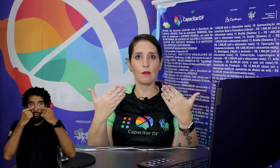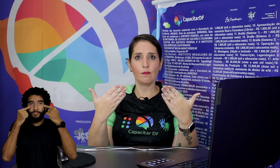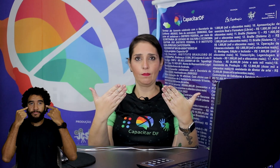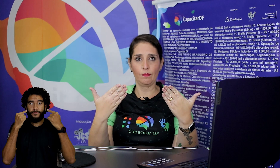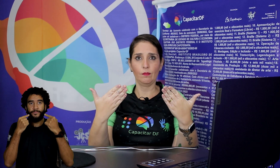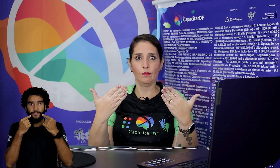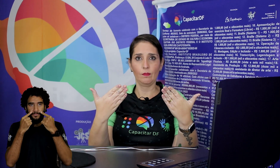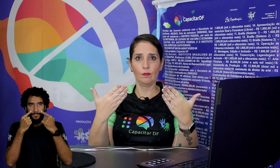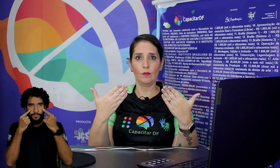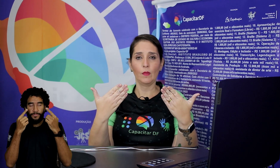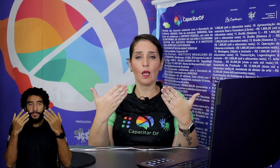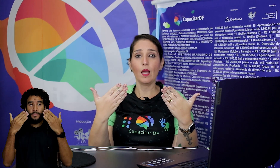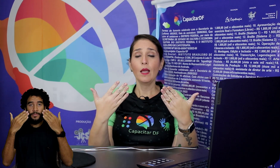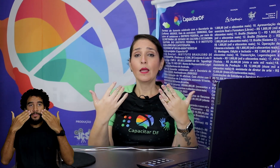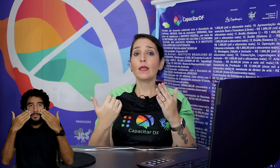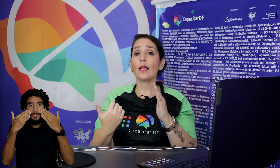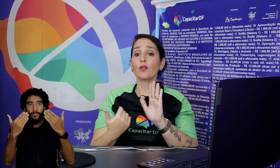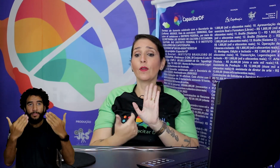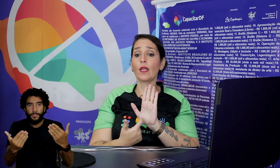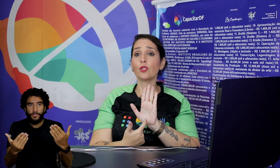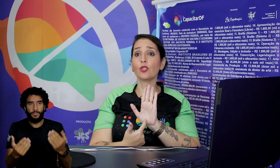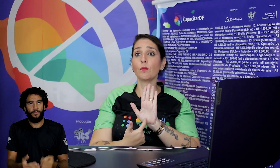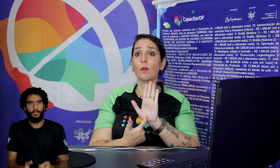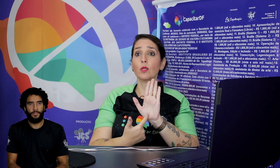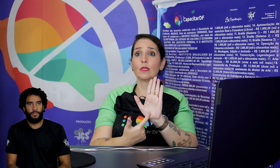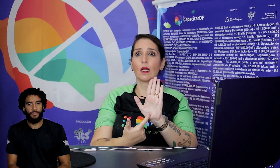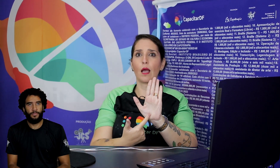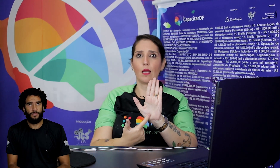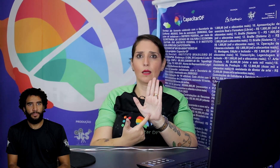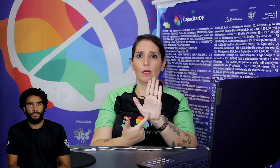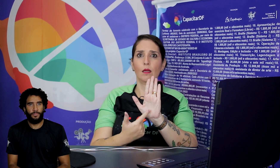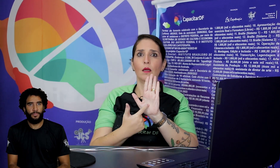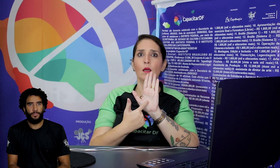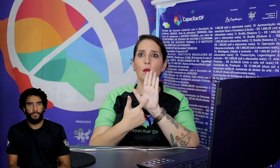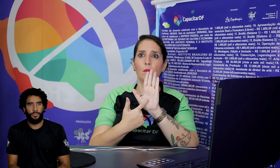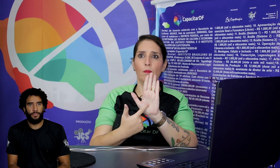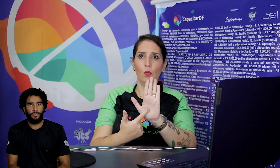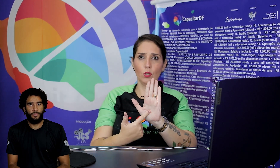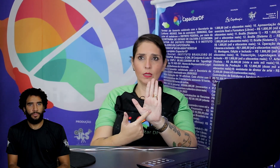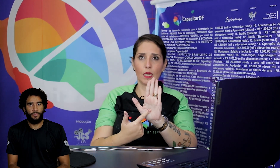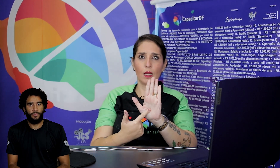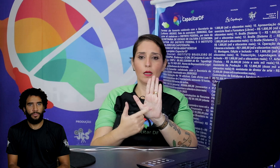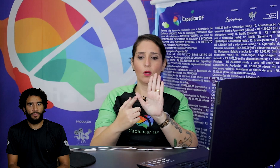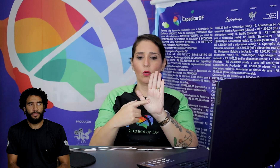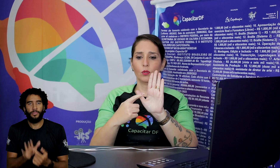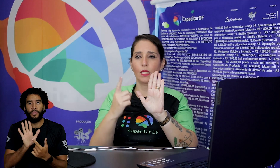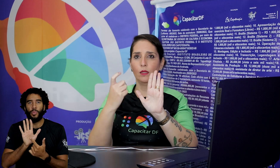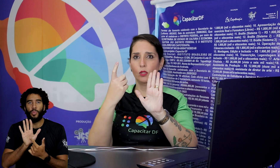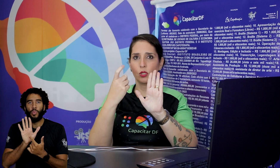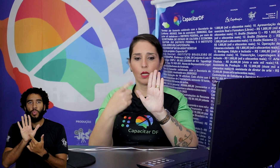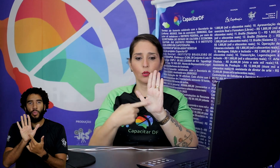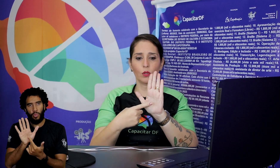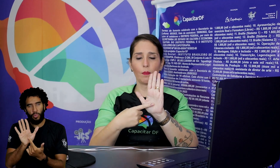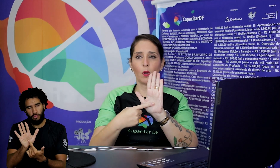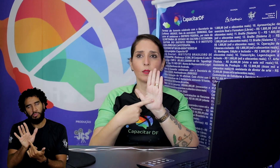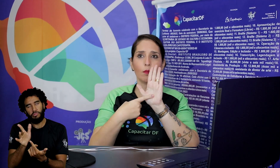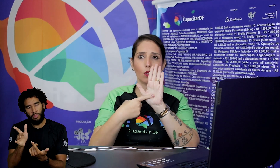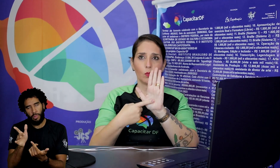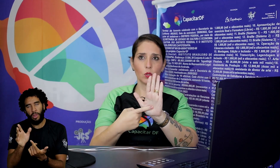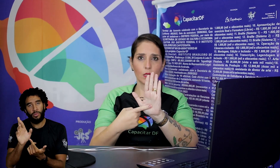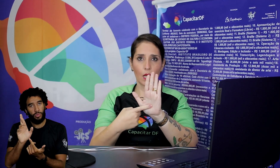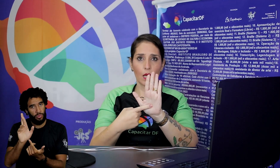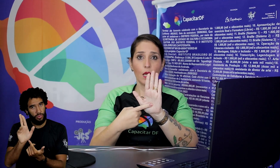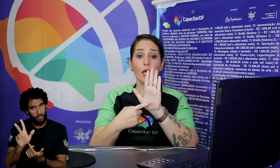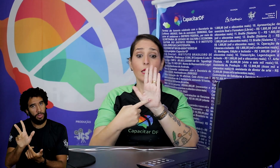Apresentar. Tá? E é diferente de mostrar. Mostrar. O dedo indicador na palma da